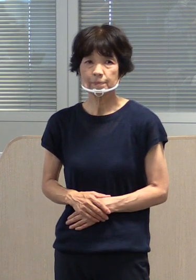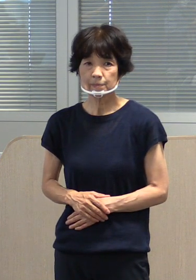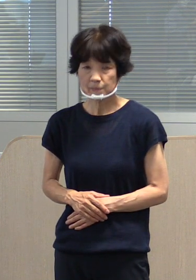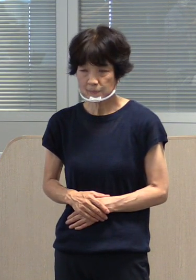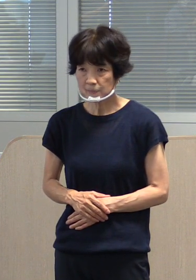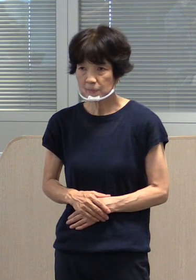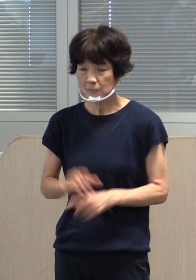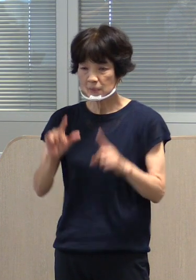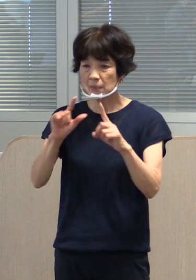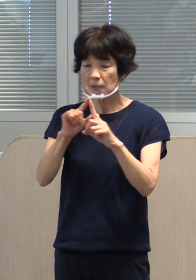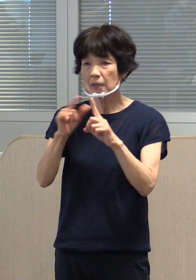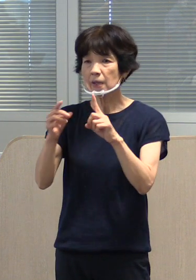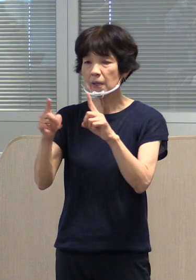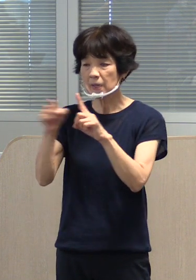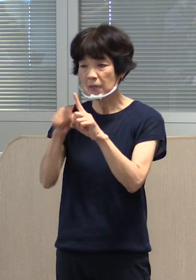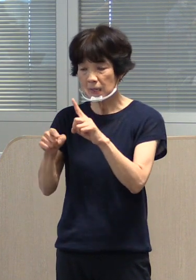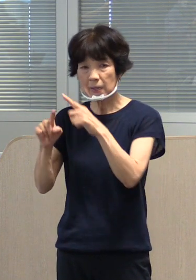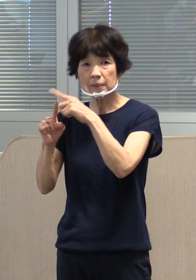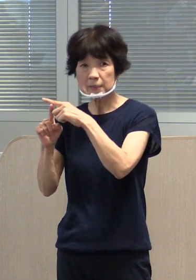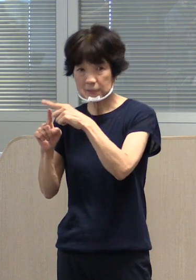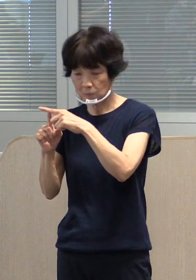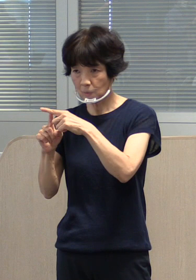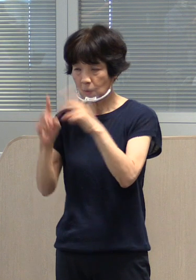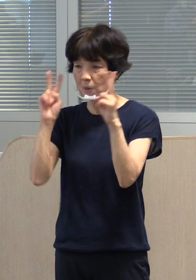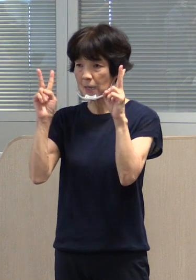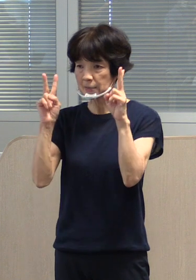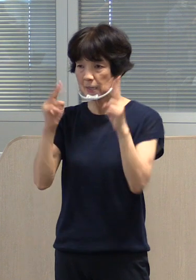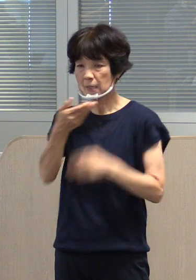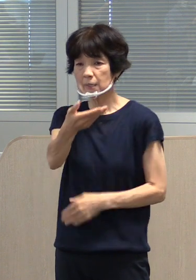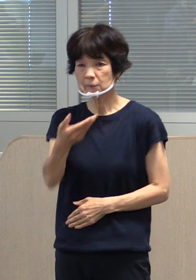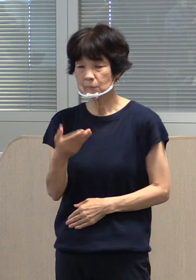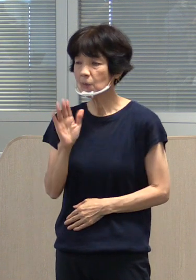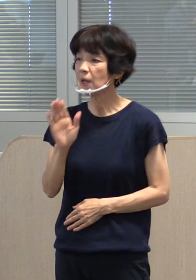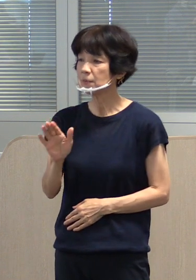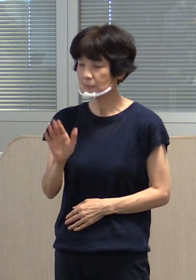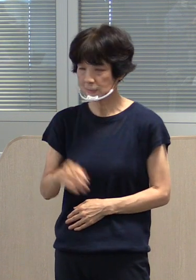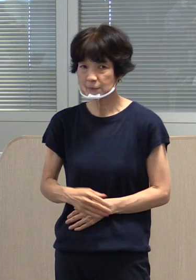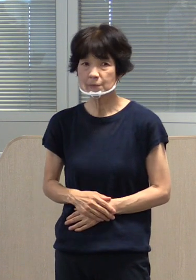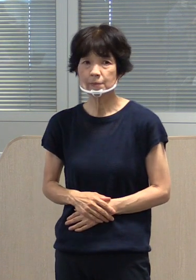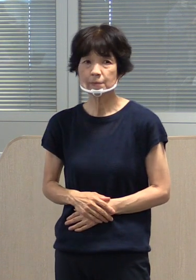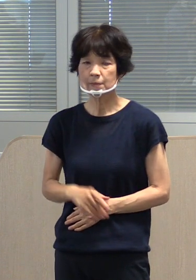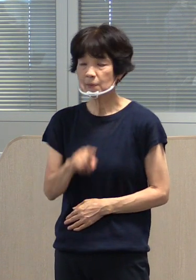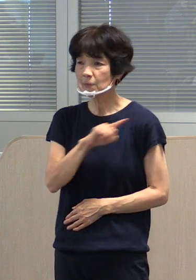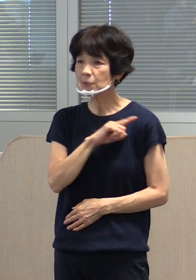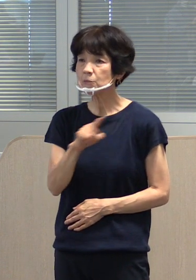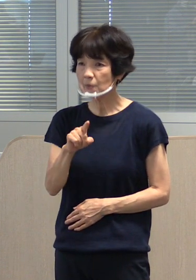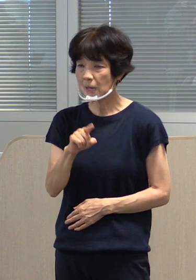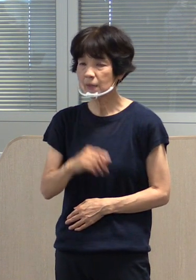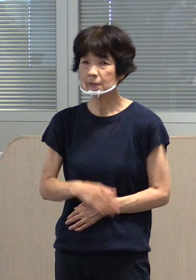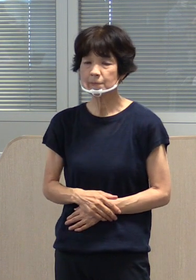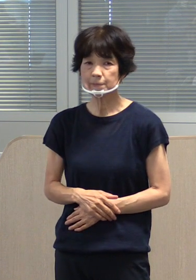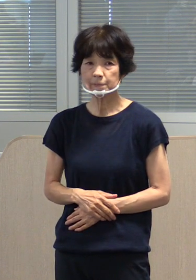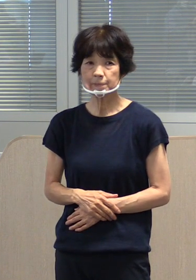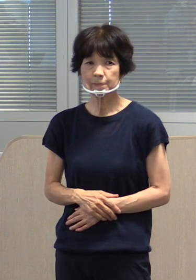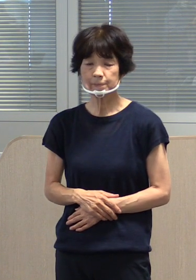幹事社 AKT の杉から2問ほど、質問させていただきます。はい、まず第一なんですけれ